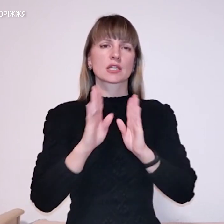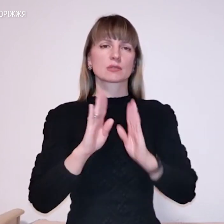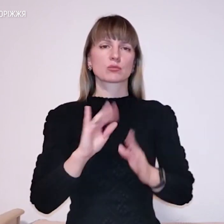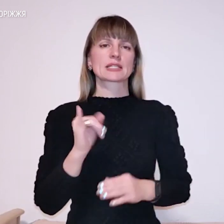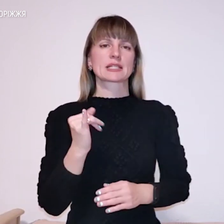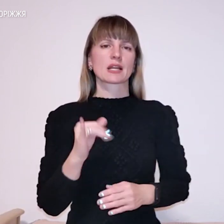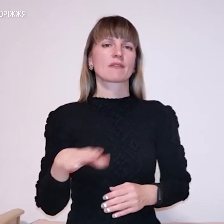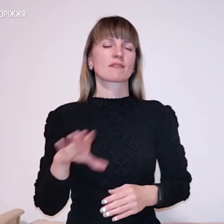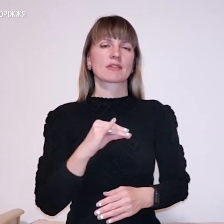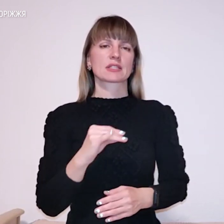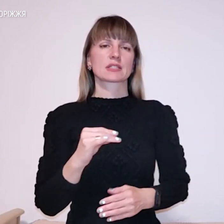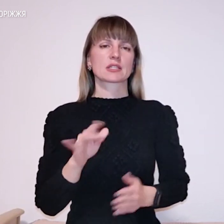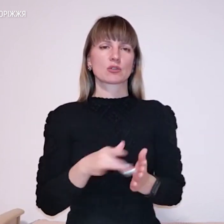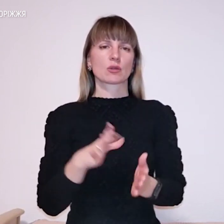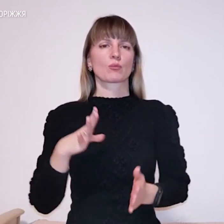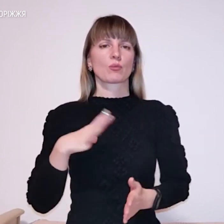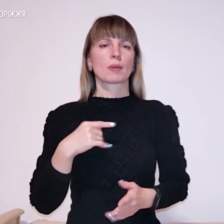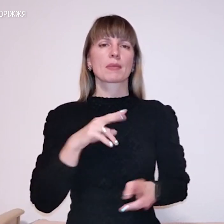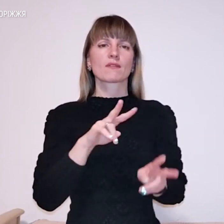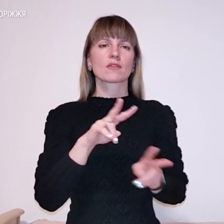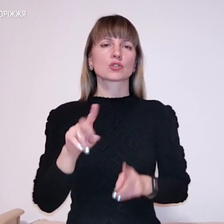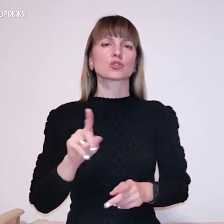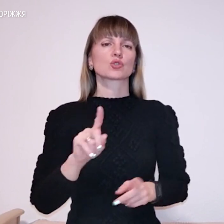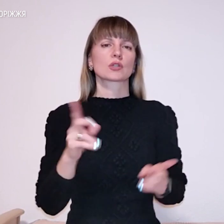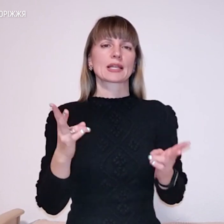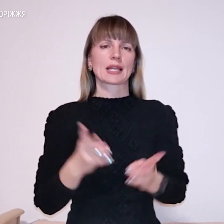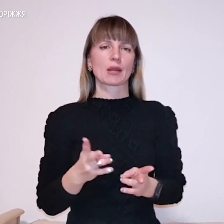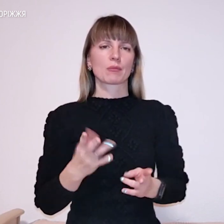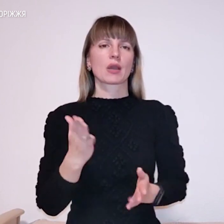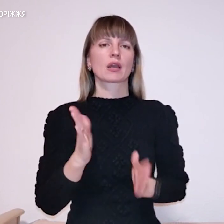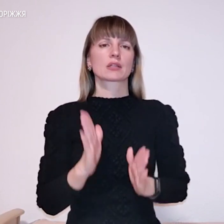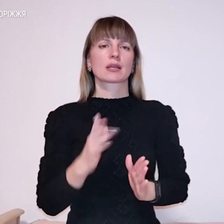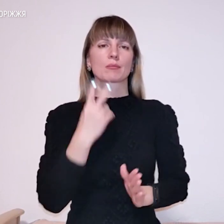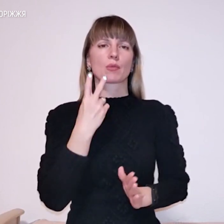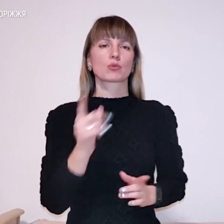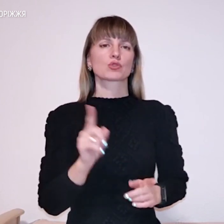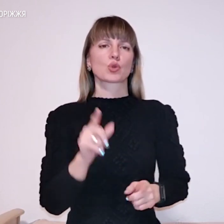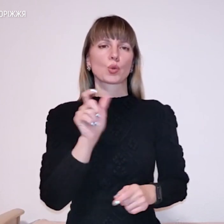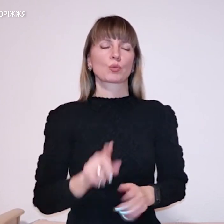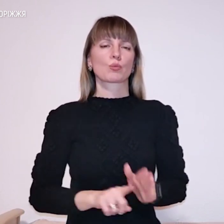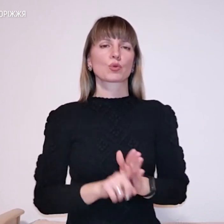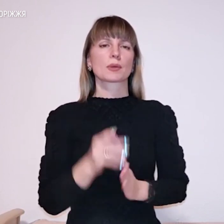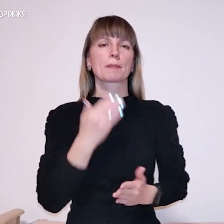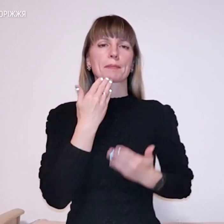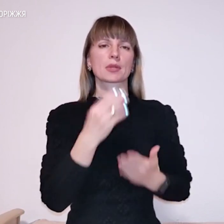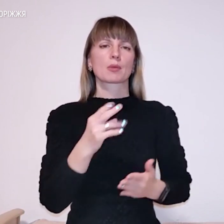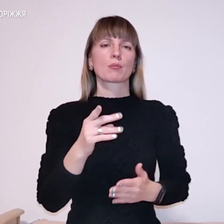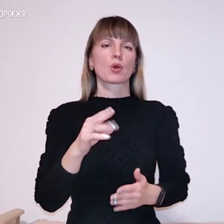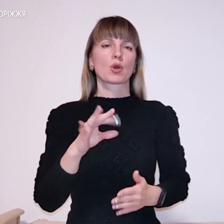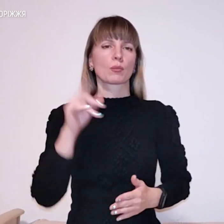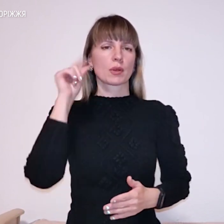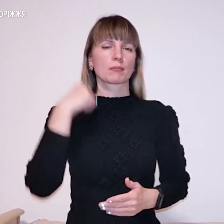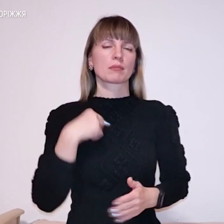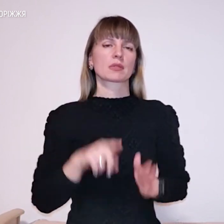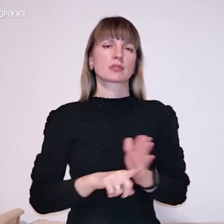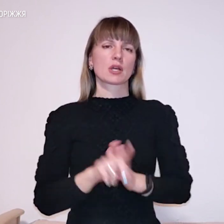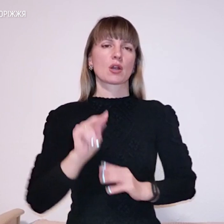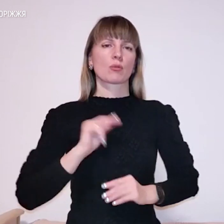Всі ці сторінки велись, і ми відслідковували, що треба. І як тільки побачили, що люди почали питати про бібліотеку, ми вийшли і відкрились. В